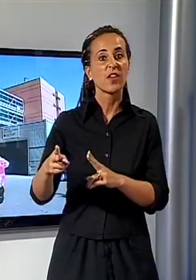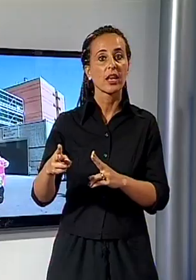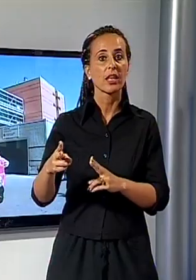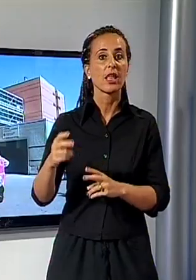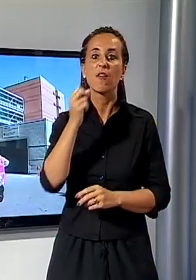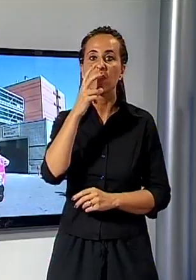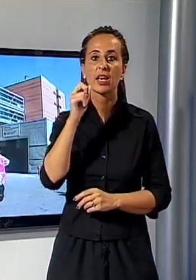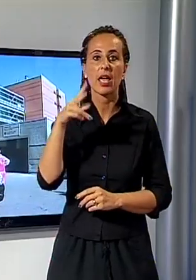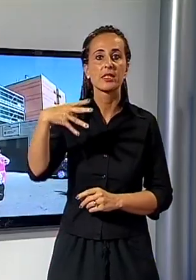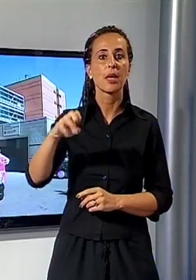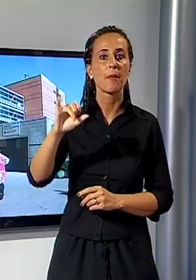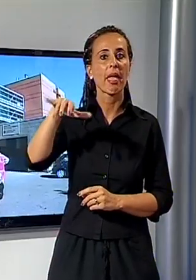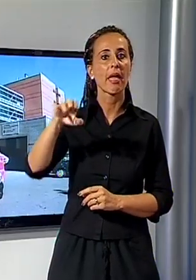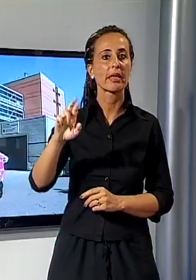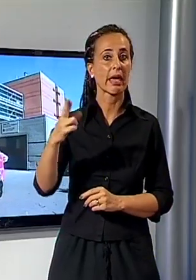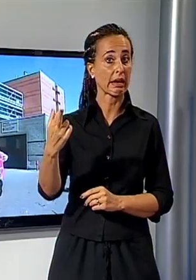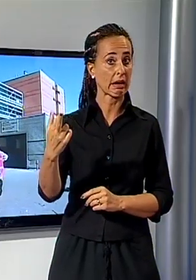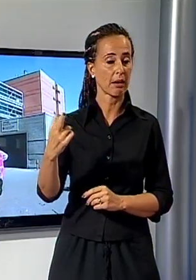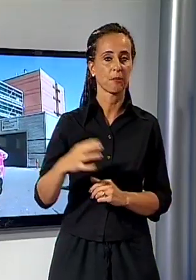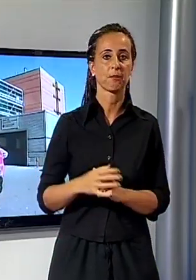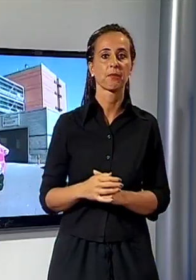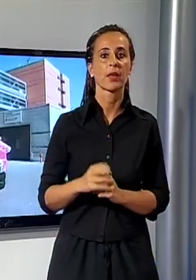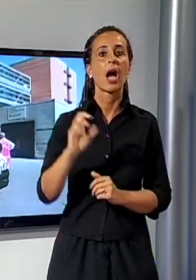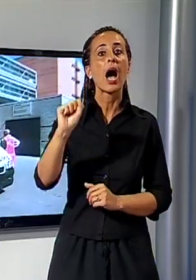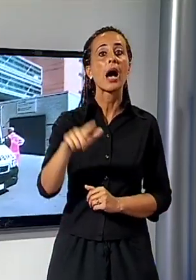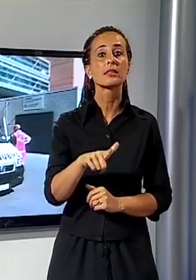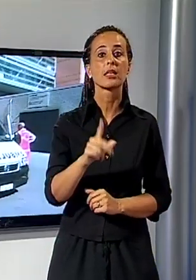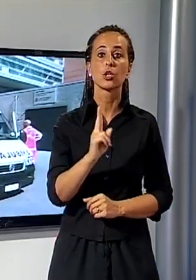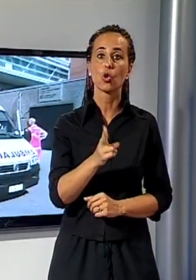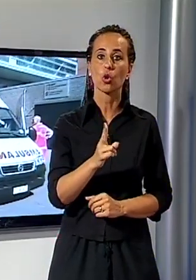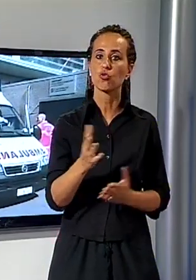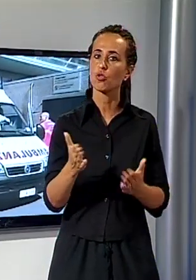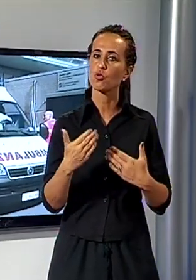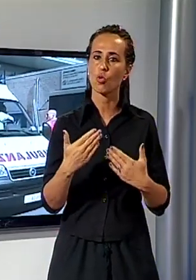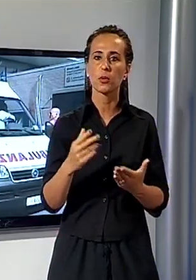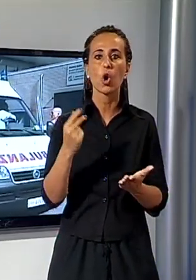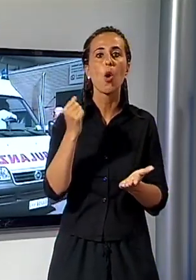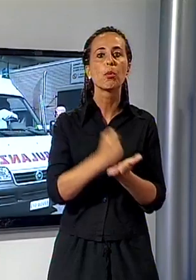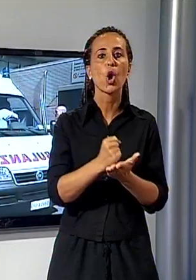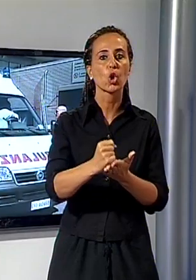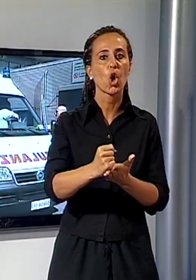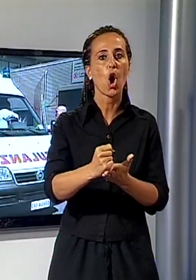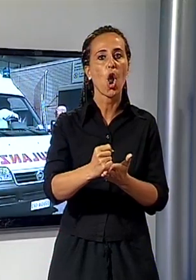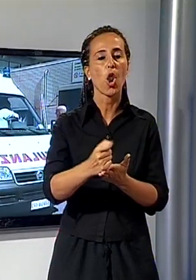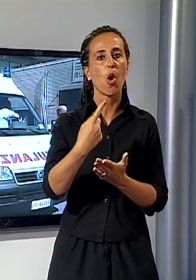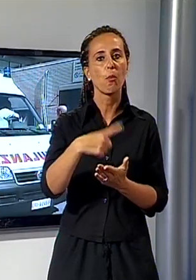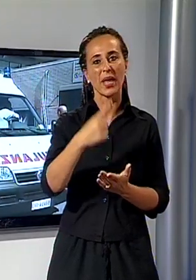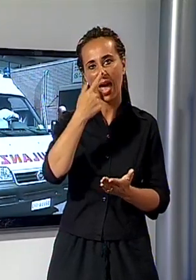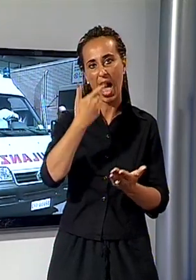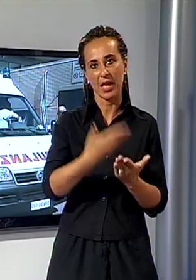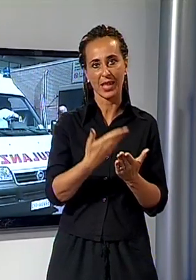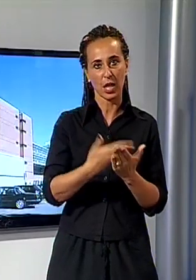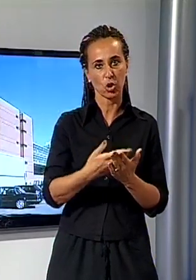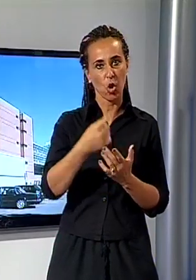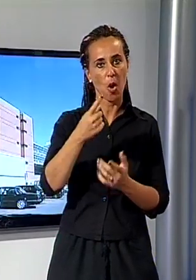quadro clinico stabile. La Asle 12 ha immediatamente attivato i protocolli di profilassi rivolti a tutte le persone che sono venute a